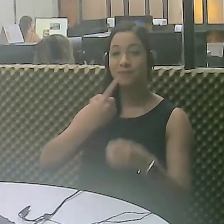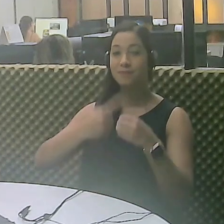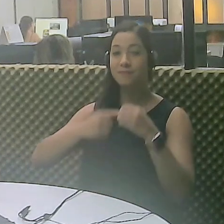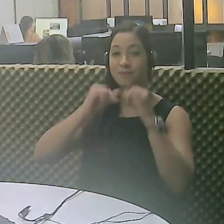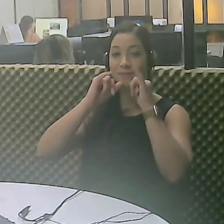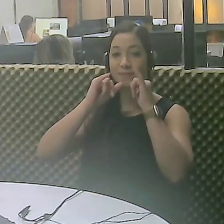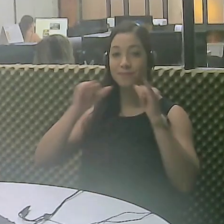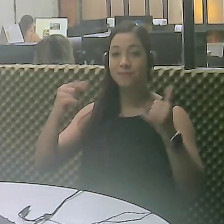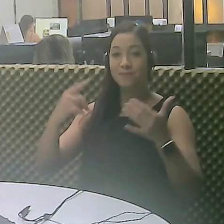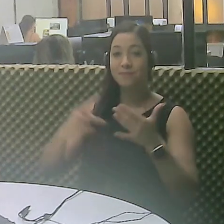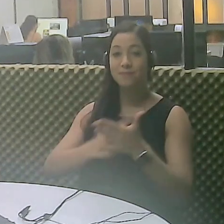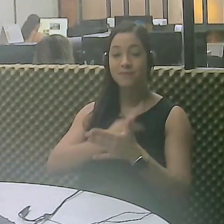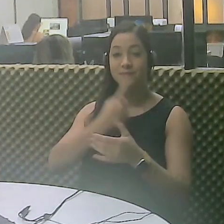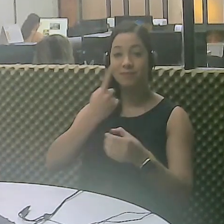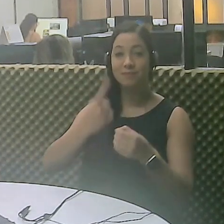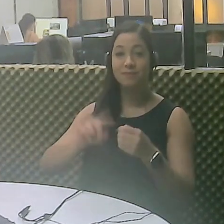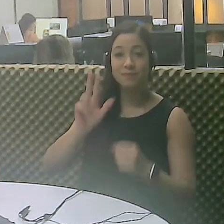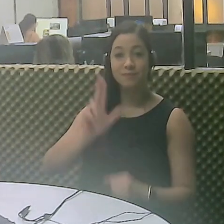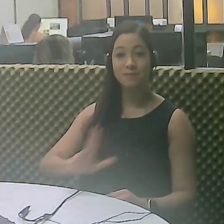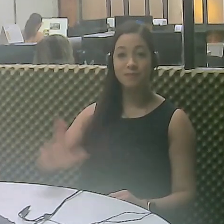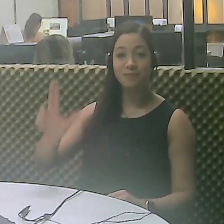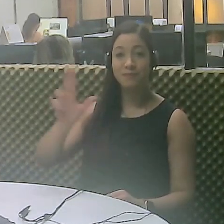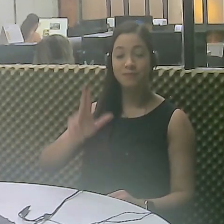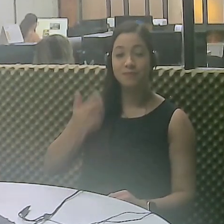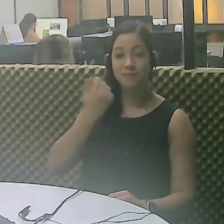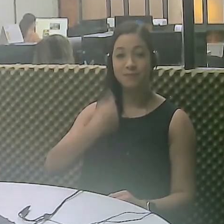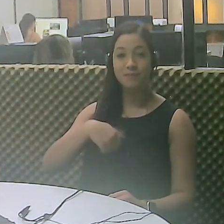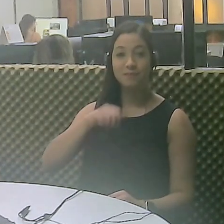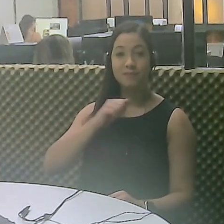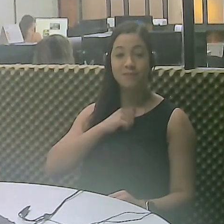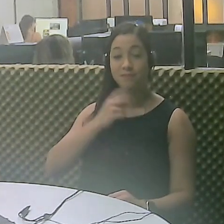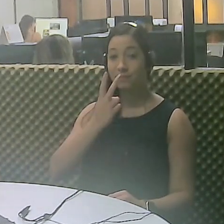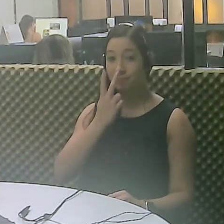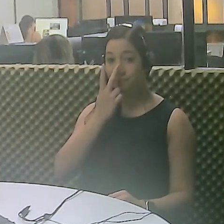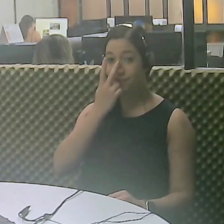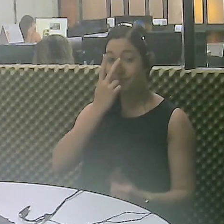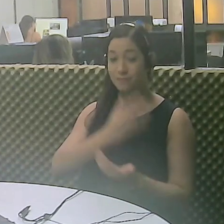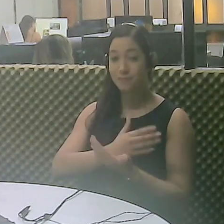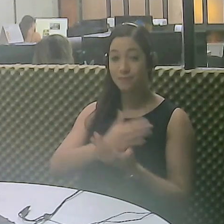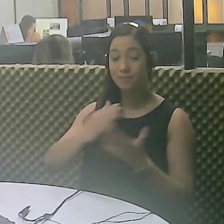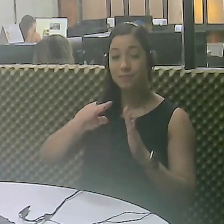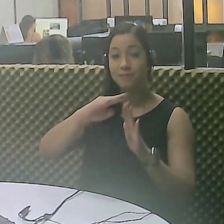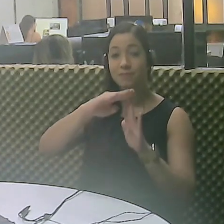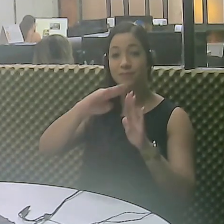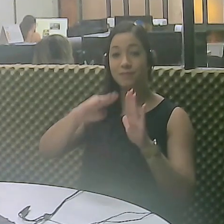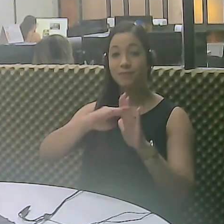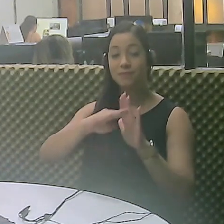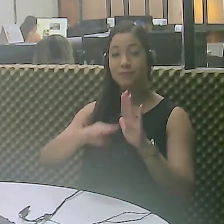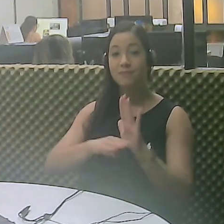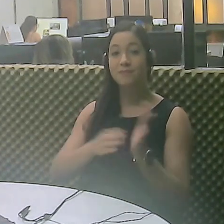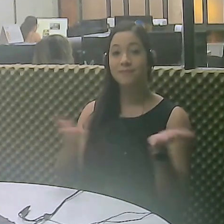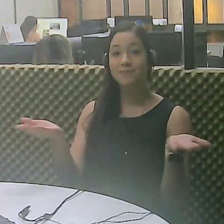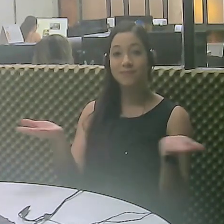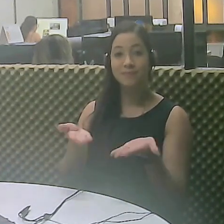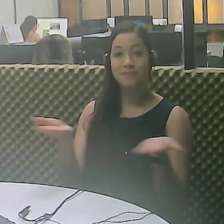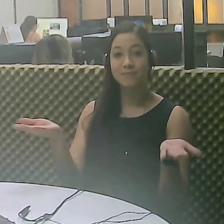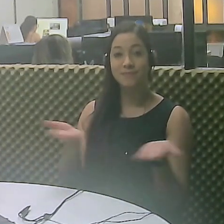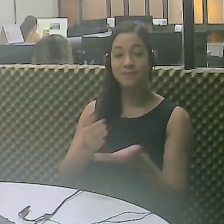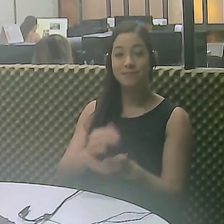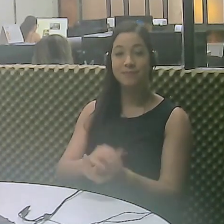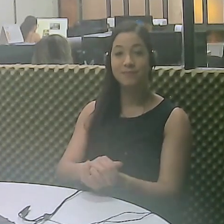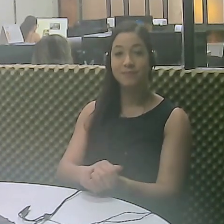um boletim de notícias sobre o que de fato acontece em Uberlândia. Eu sou Vanessa Gianotti e começamos com os destaques da edição de